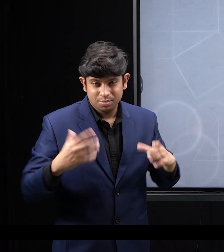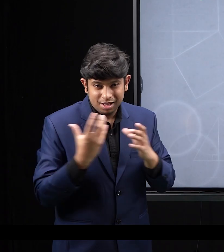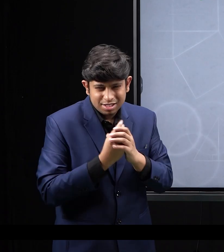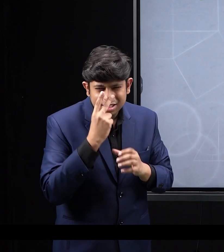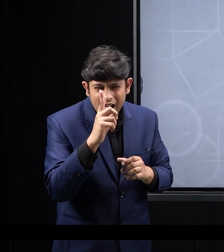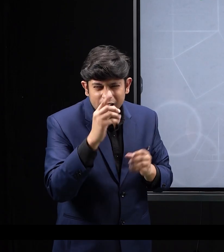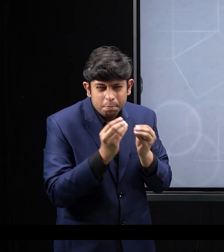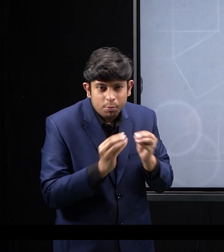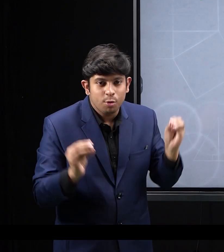ಉದಾಹರಣೆ 3.